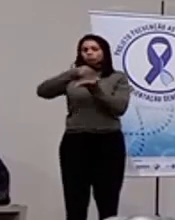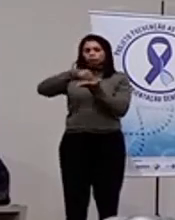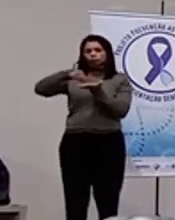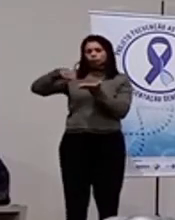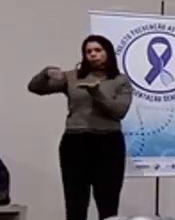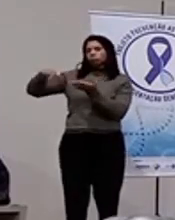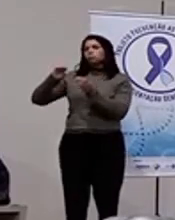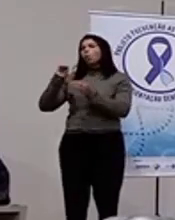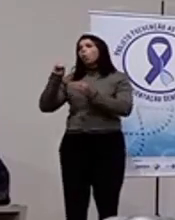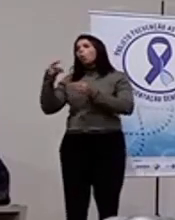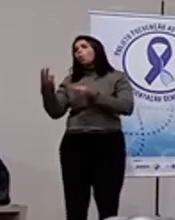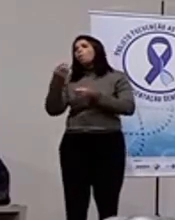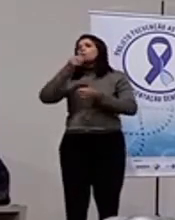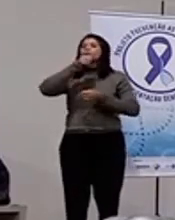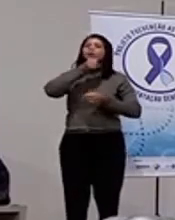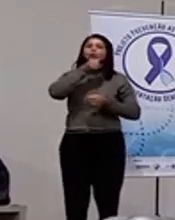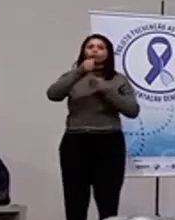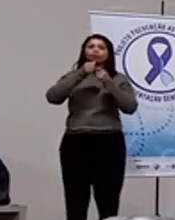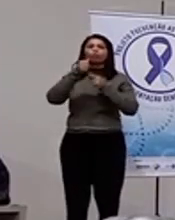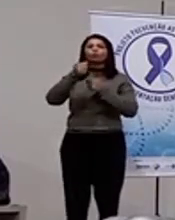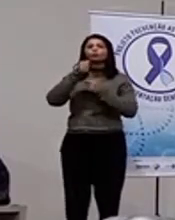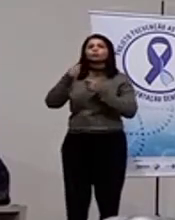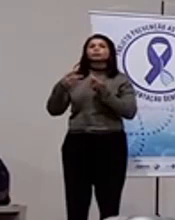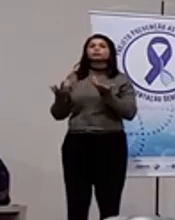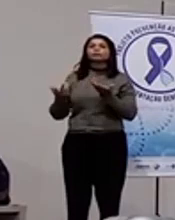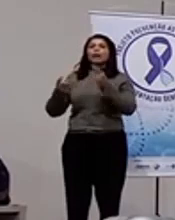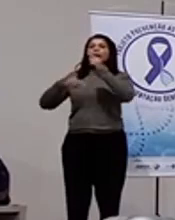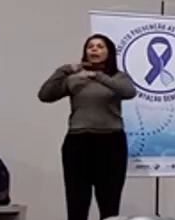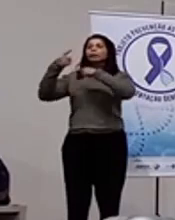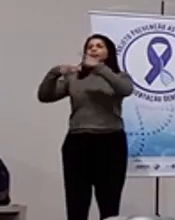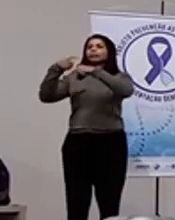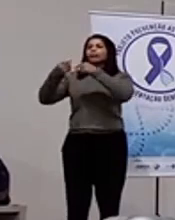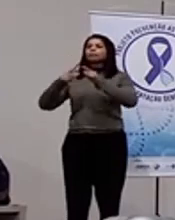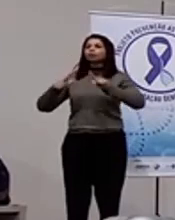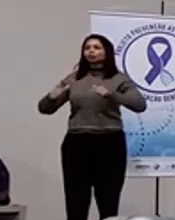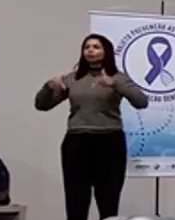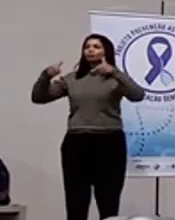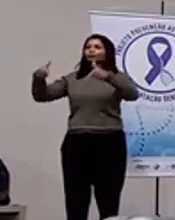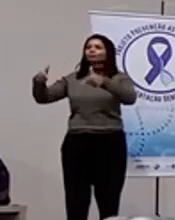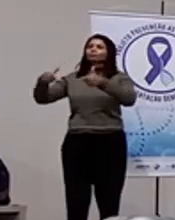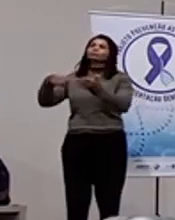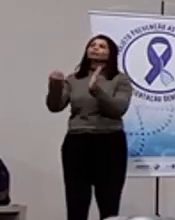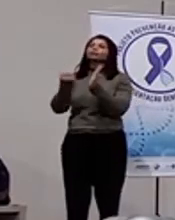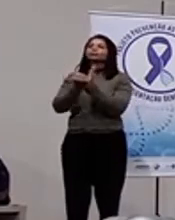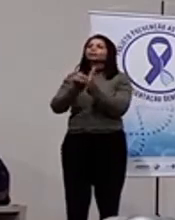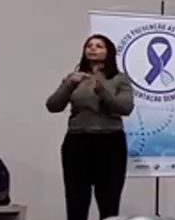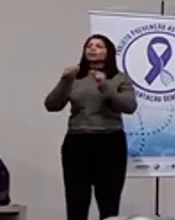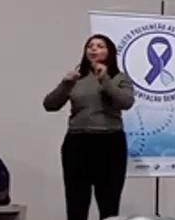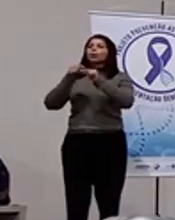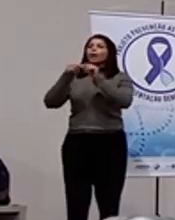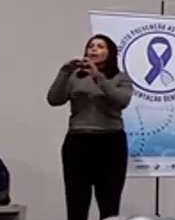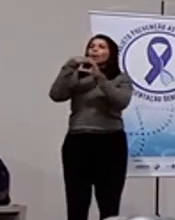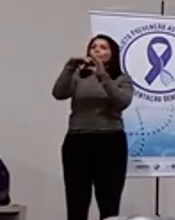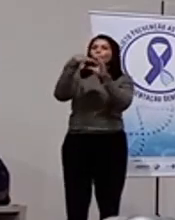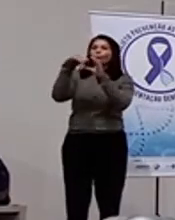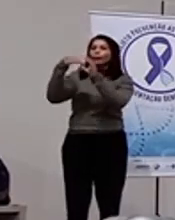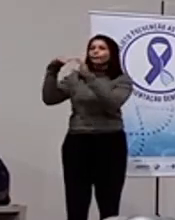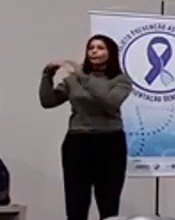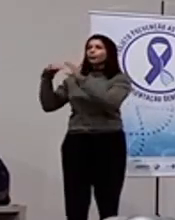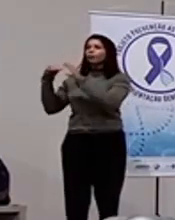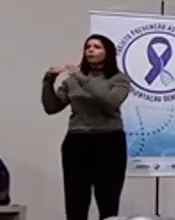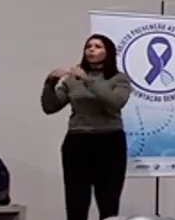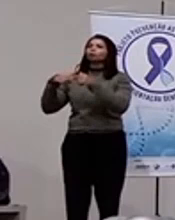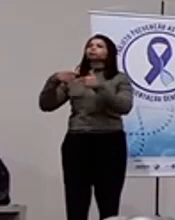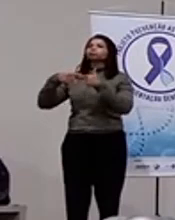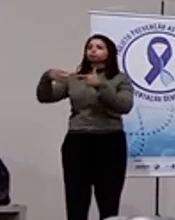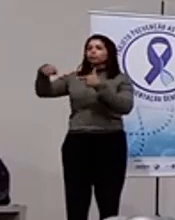feitas no microfone. Os certificados serão enviados no e-mail informado na inscrição a partir de quinta-feira,